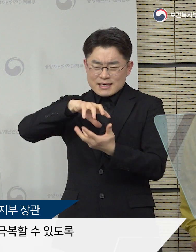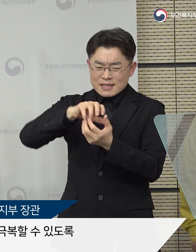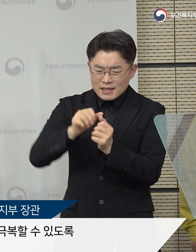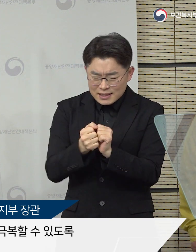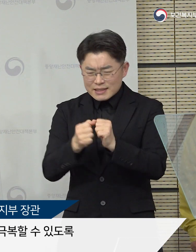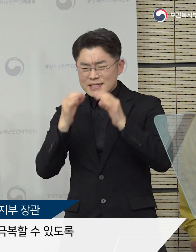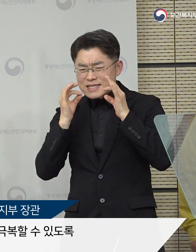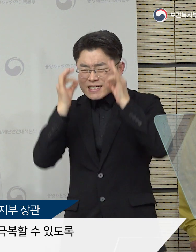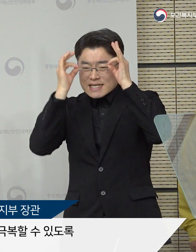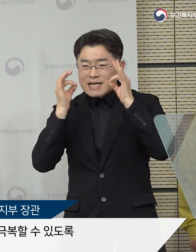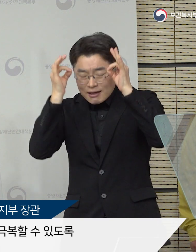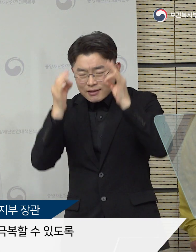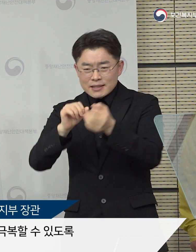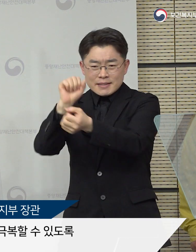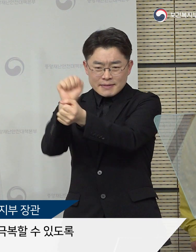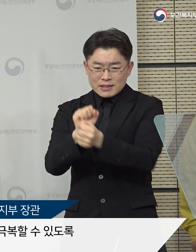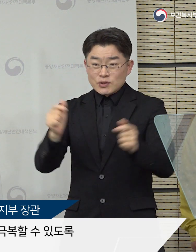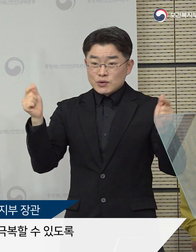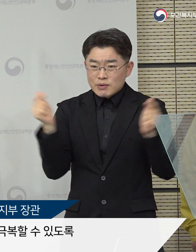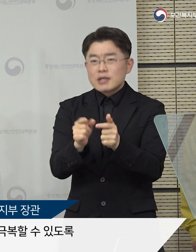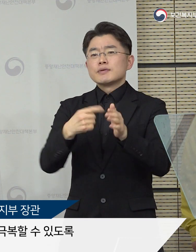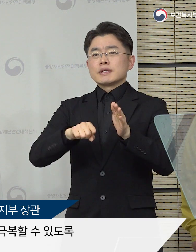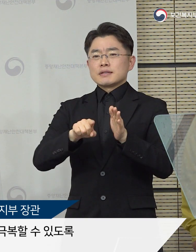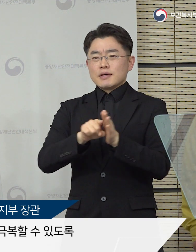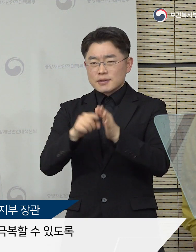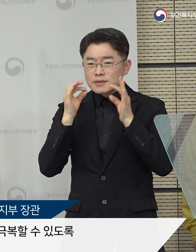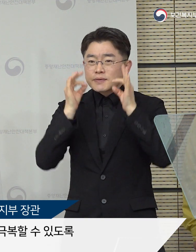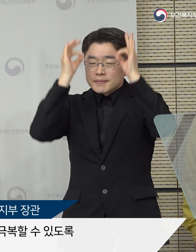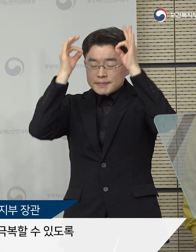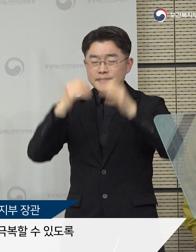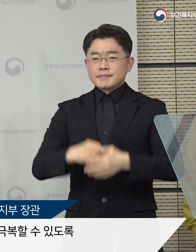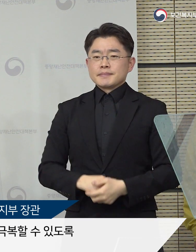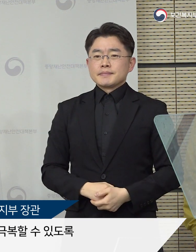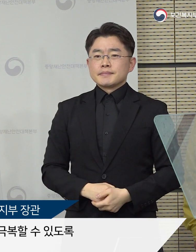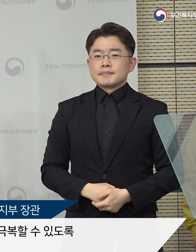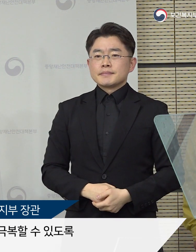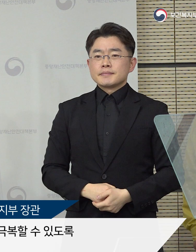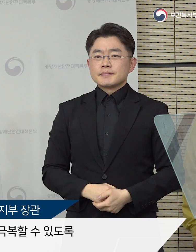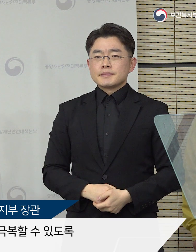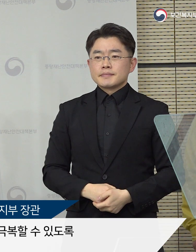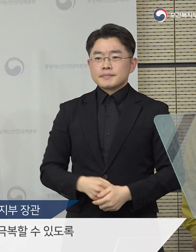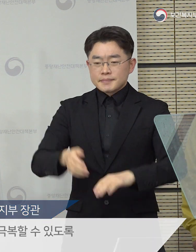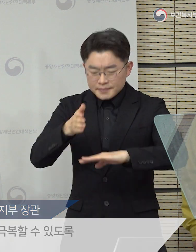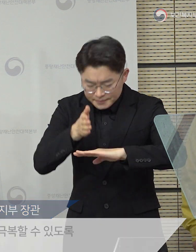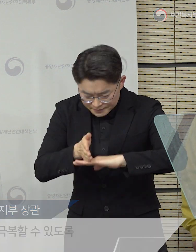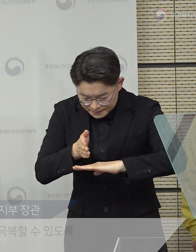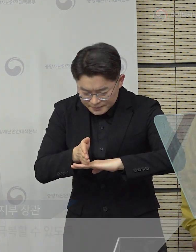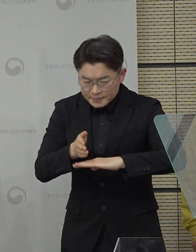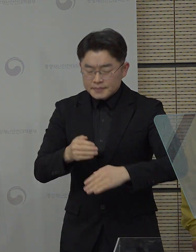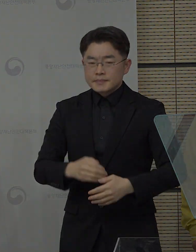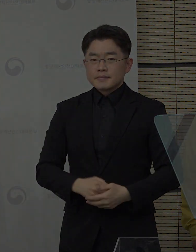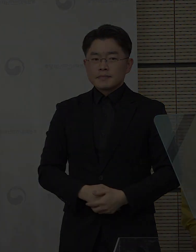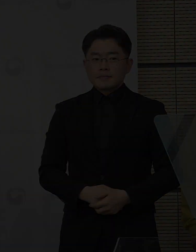모아 이번 고비를 빠르게 극복할 수 있도록 최선을 다하겠습니다. 감사합니다.